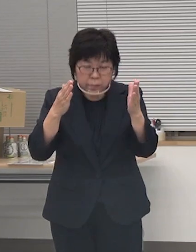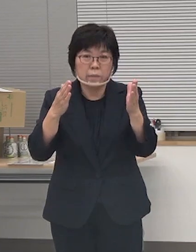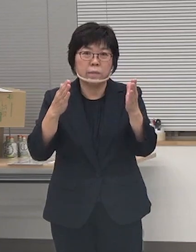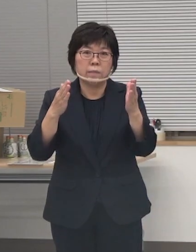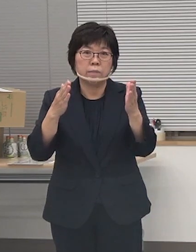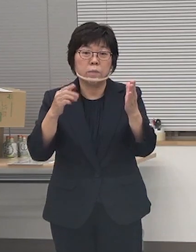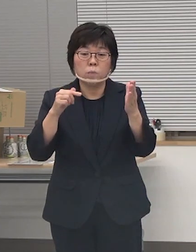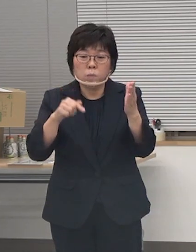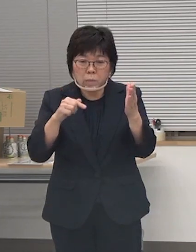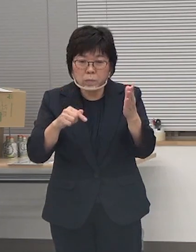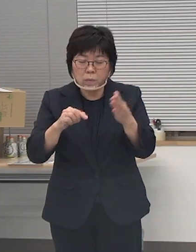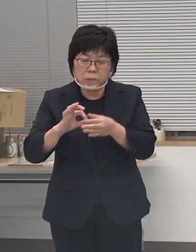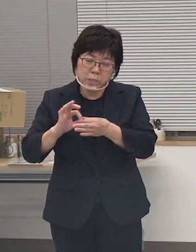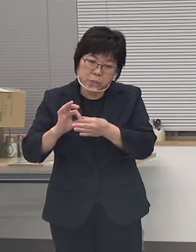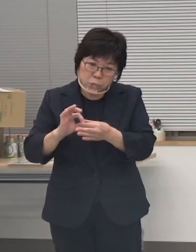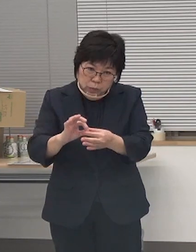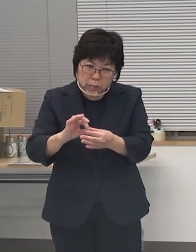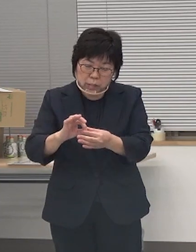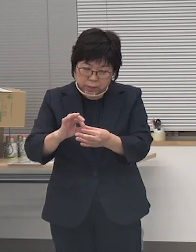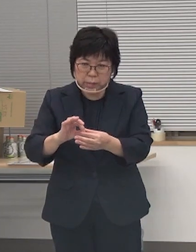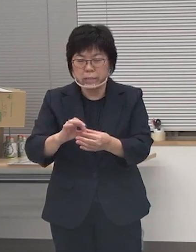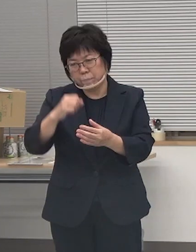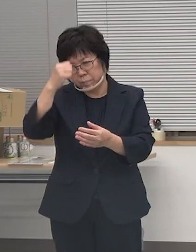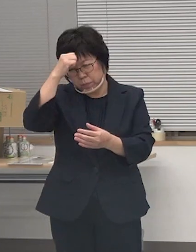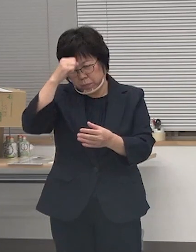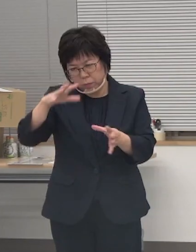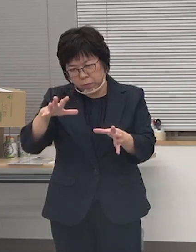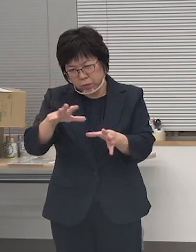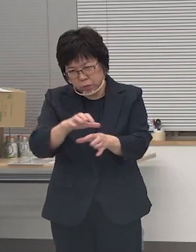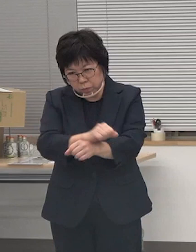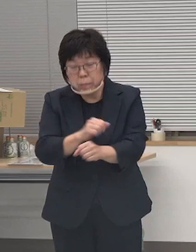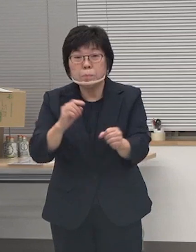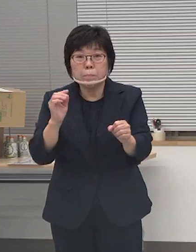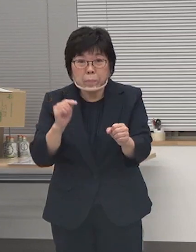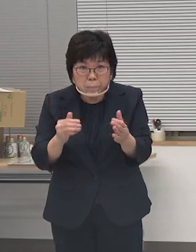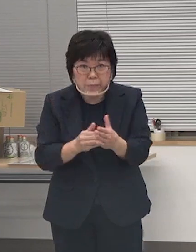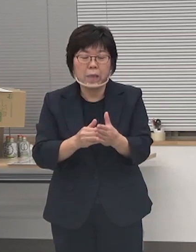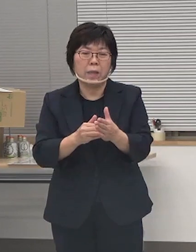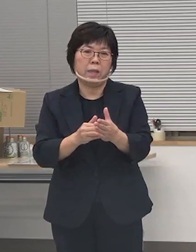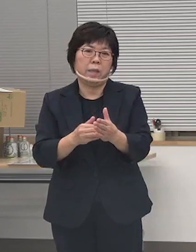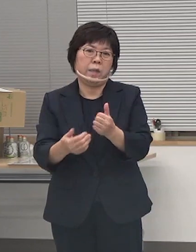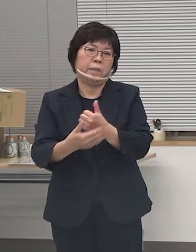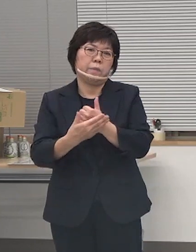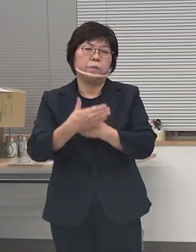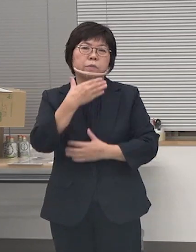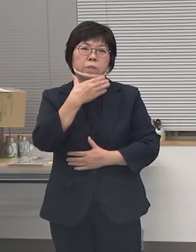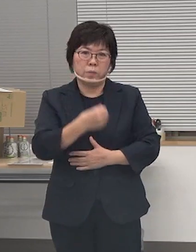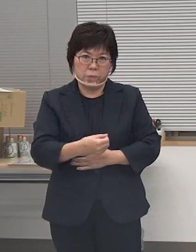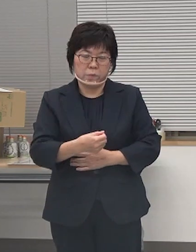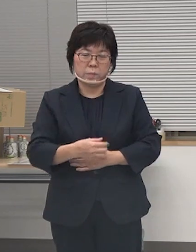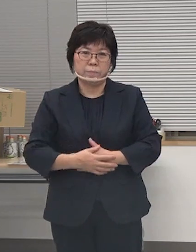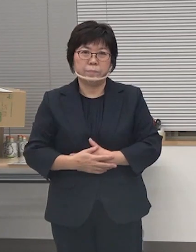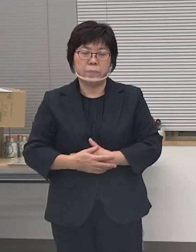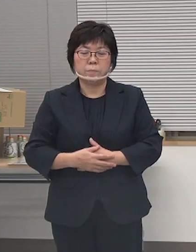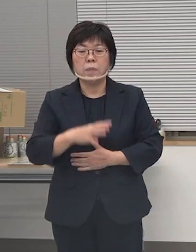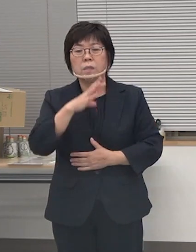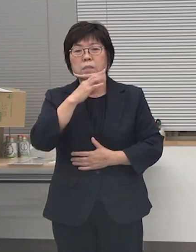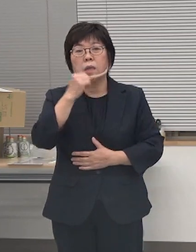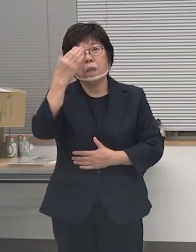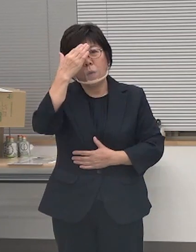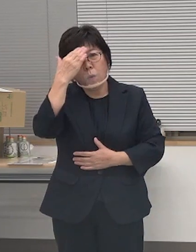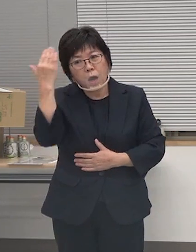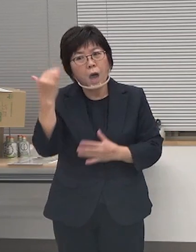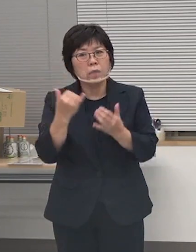無理することにならないようお願いしたいと思います。また最近では40歳代以下の若い方々